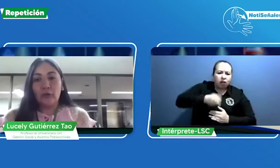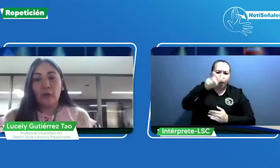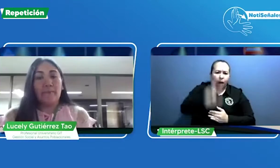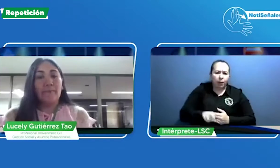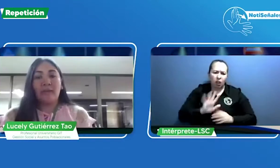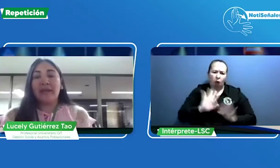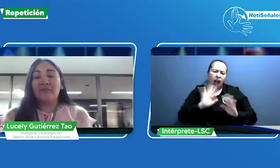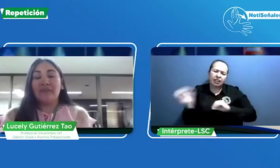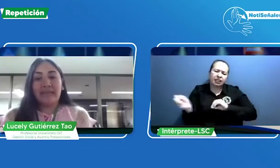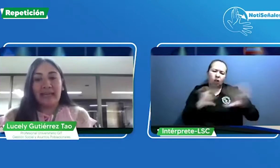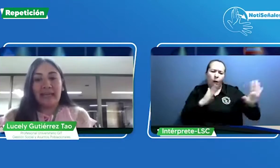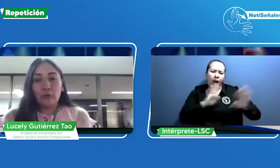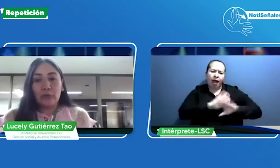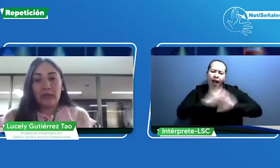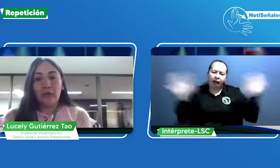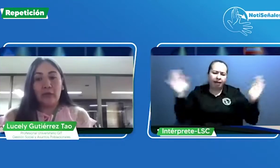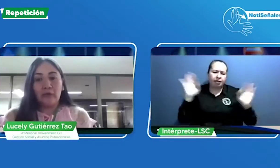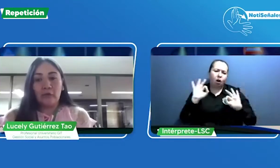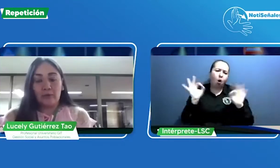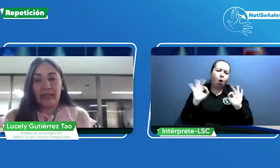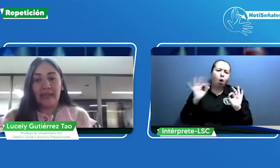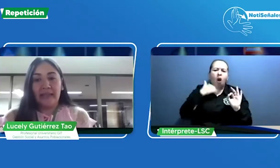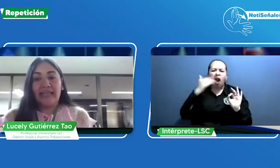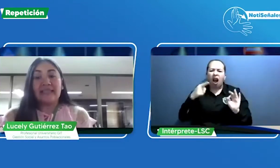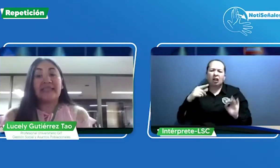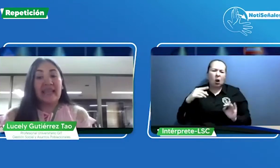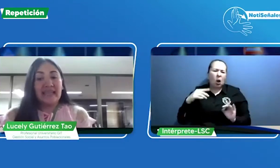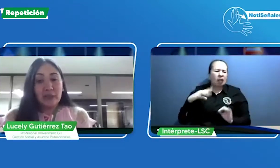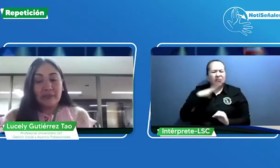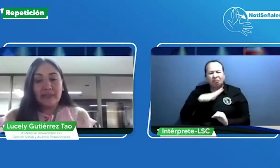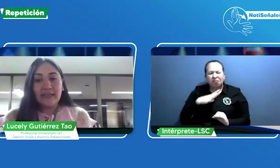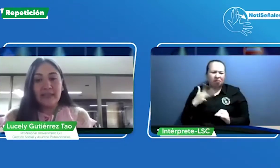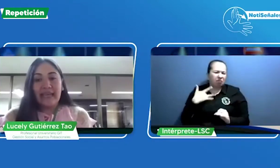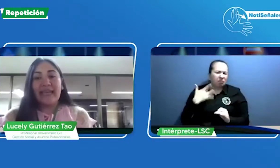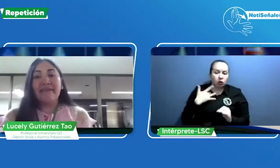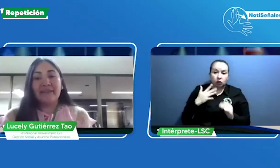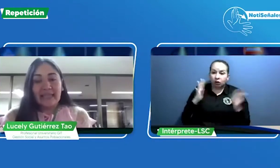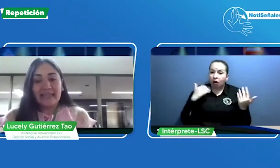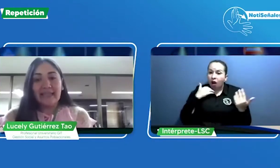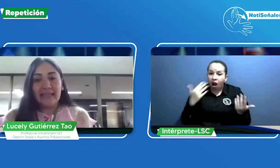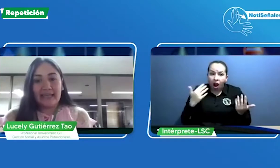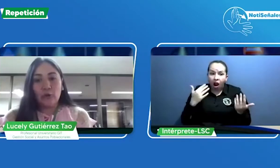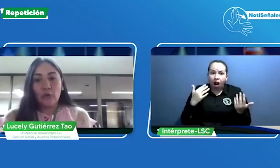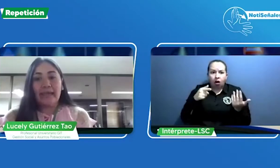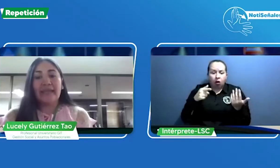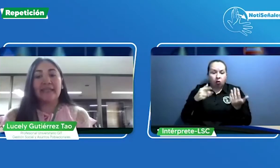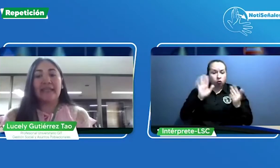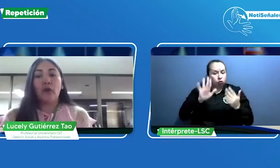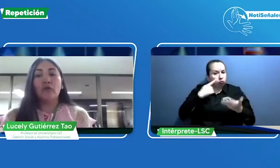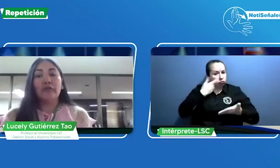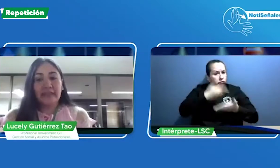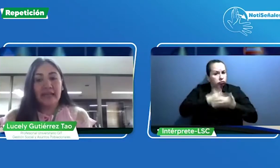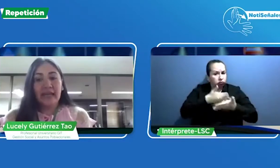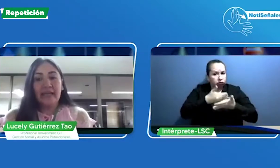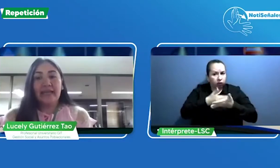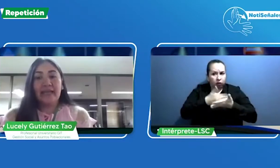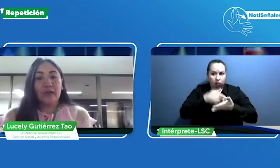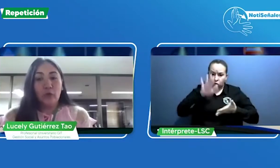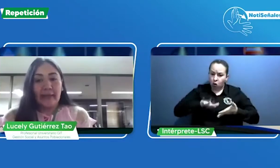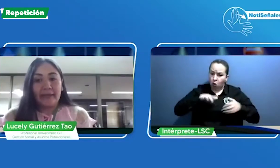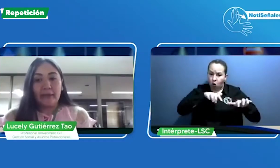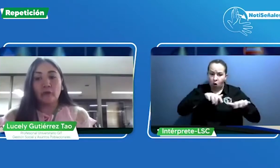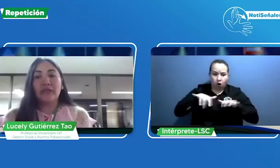contrato, para manifestar alguna inconformidad. Si ha sido así, evidencia de eso en esta oficina